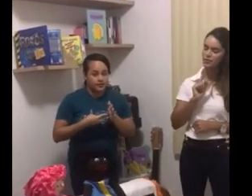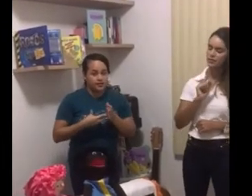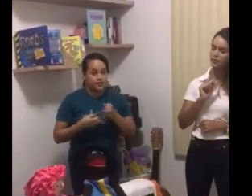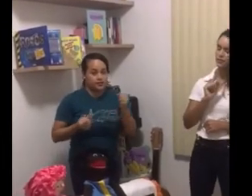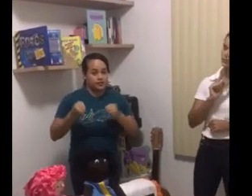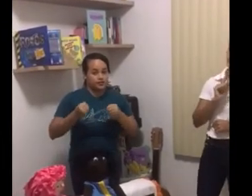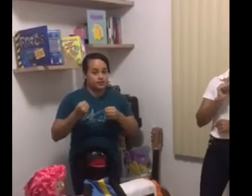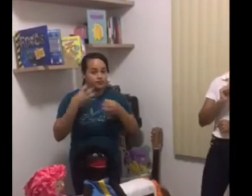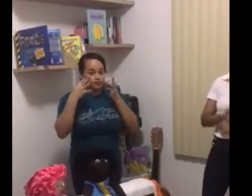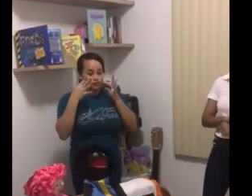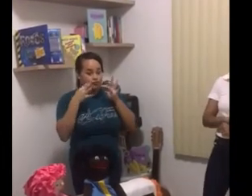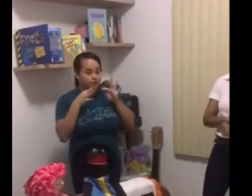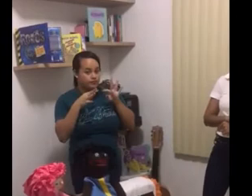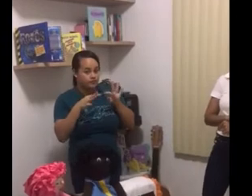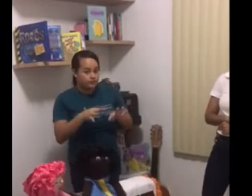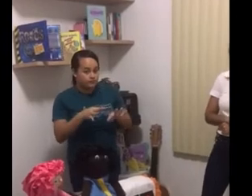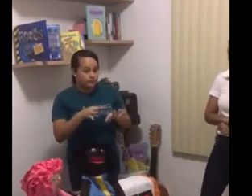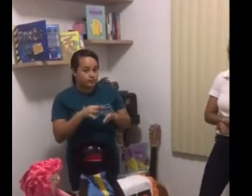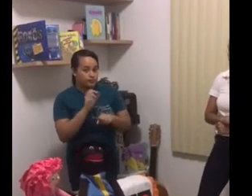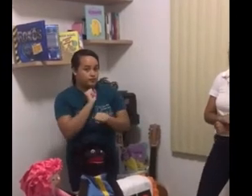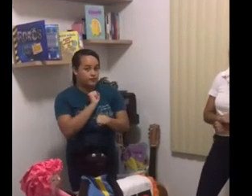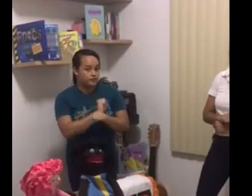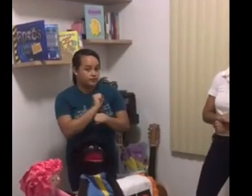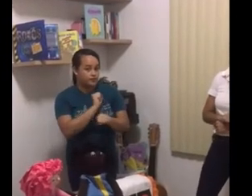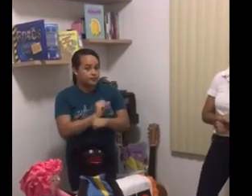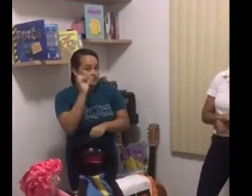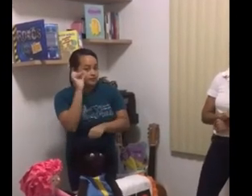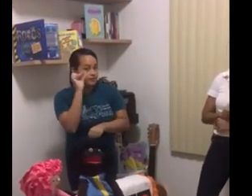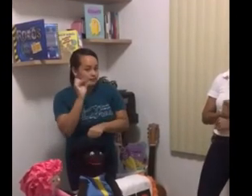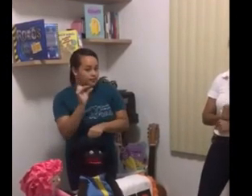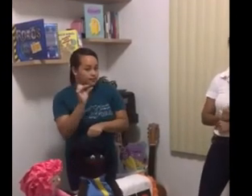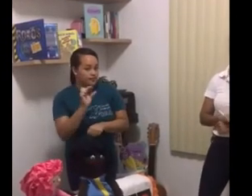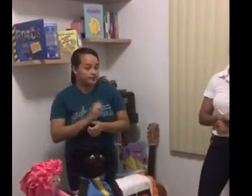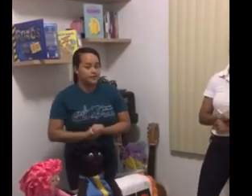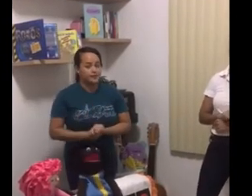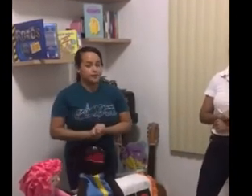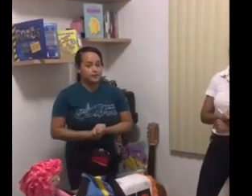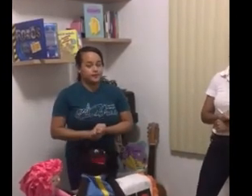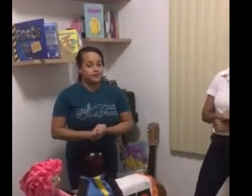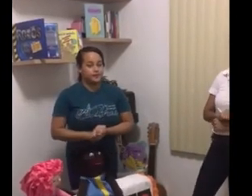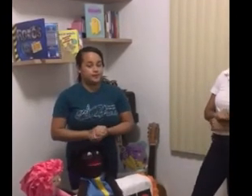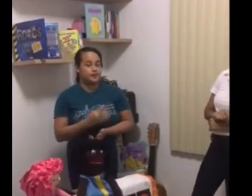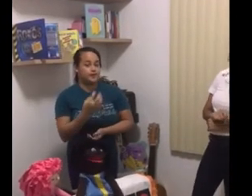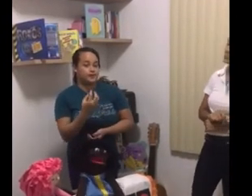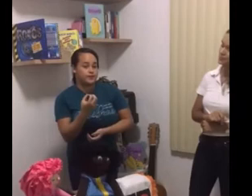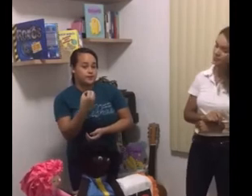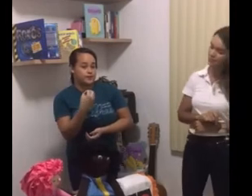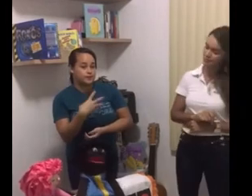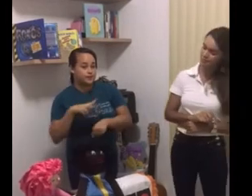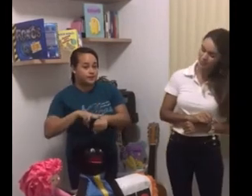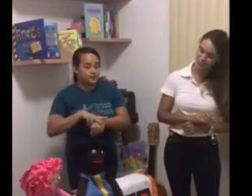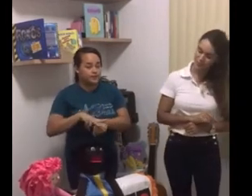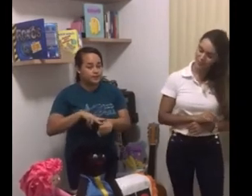condutores devem prestar atenção e aguardar mais um pouco. Já a cor